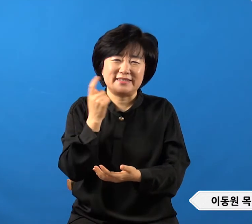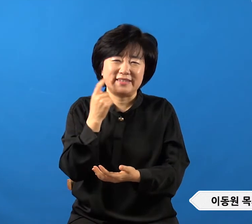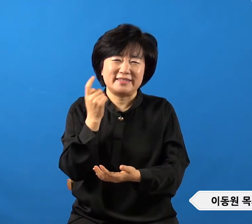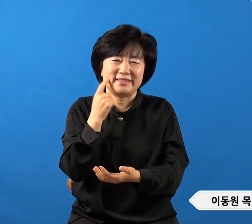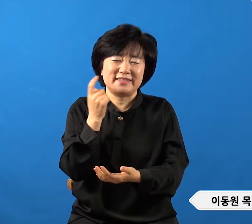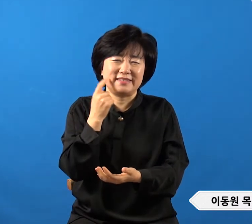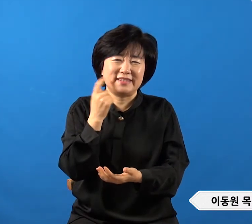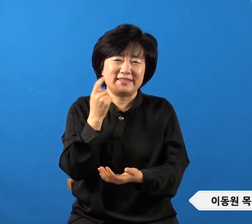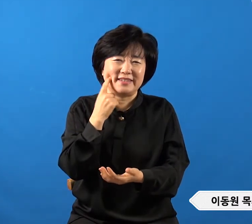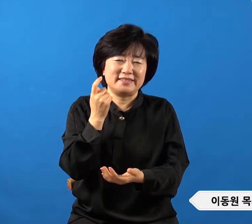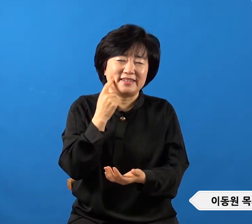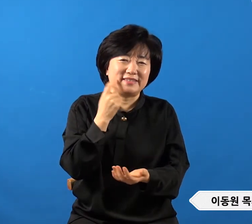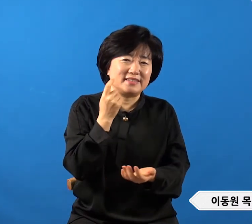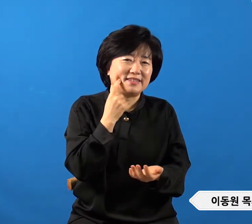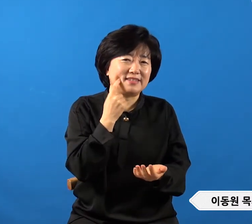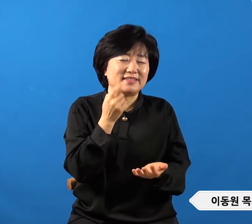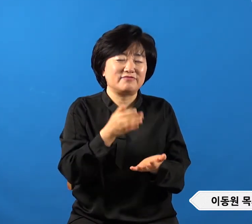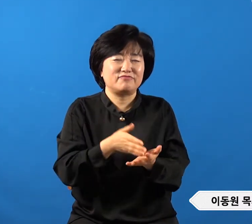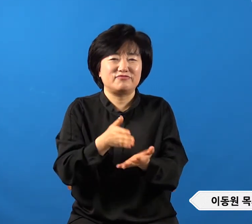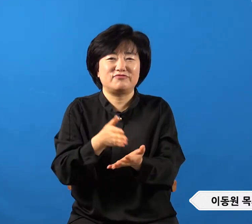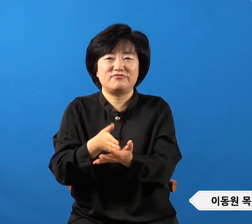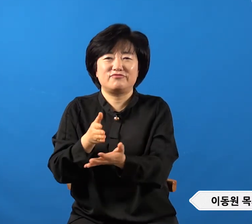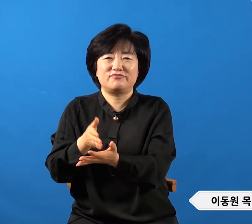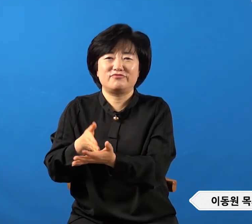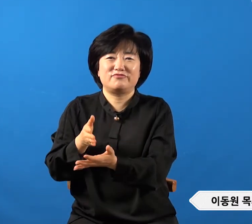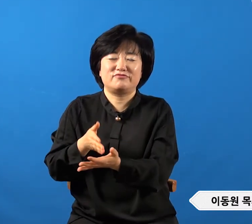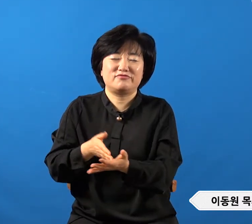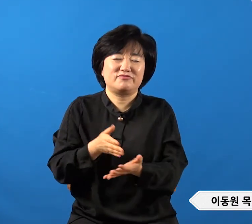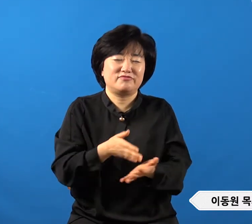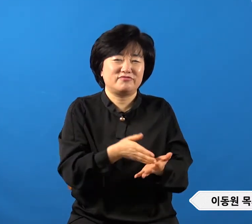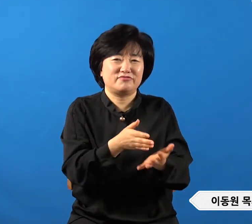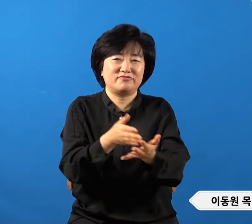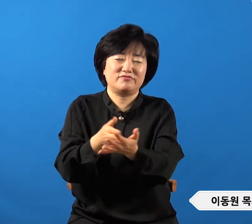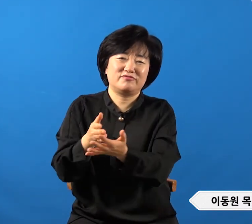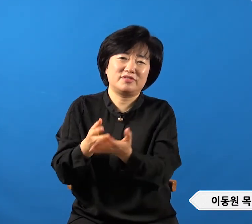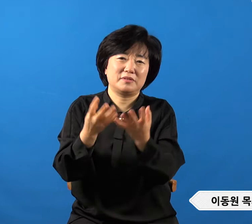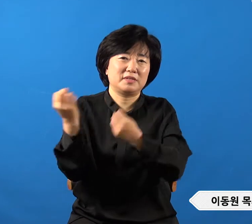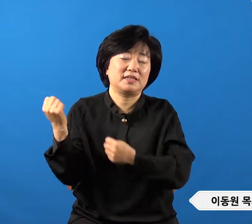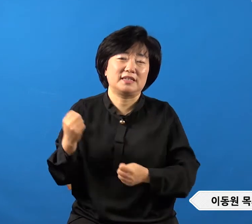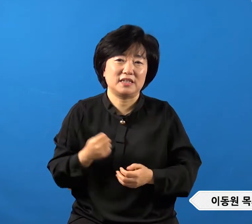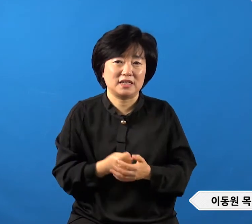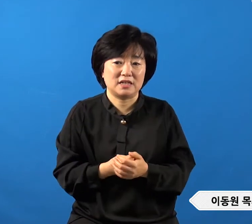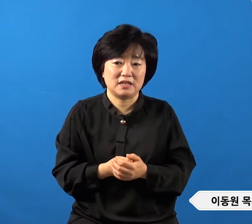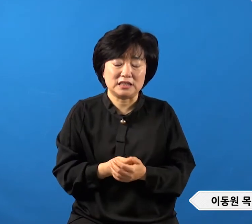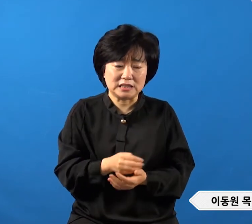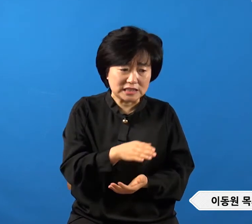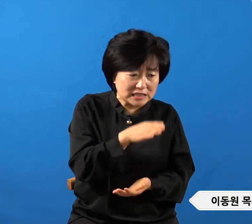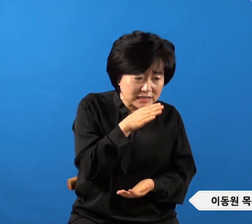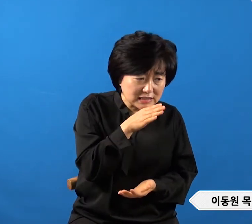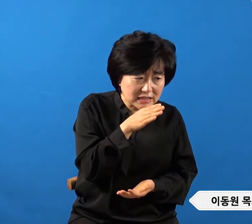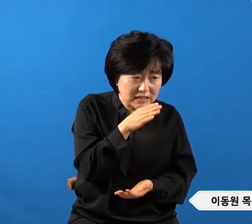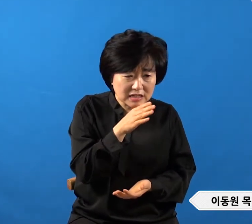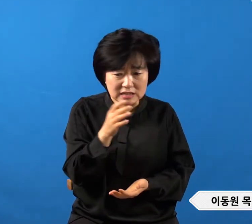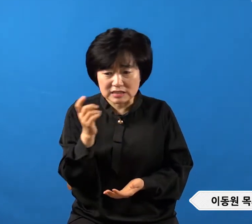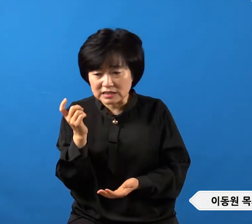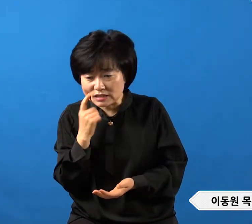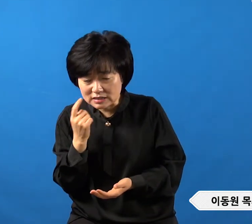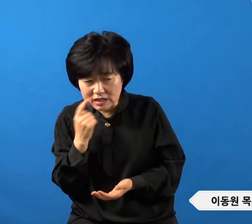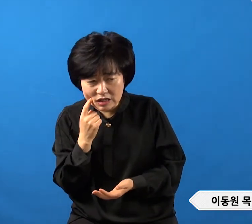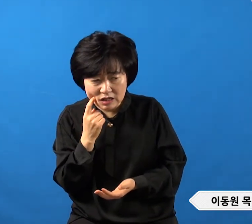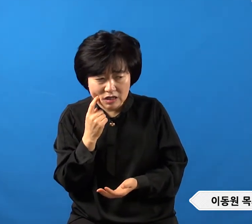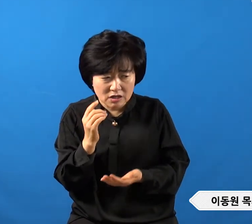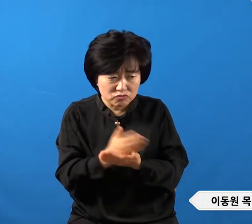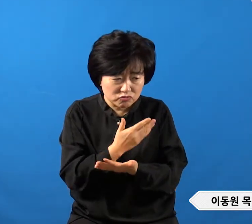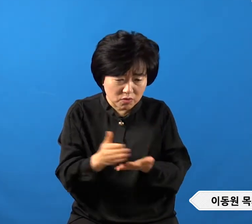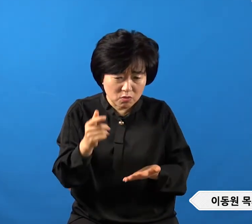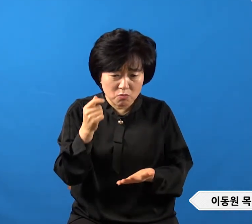온갖 꾸며댄 자의적이고 주관적인 뉴스들을 생산하다 보니까 무엇이 진짜인지 무엇이